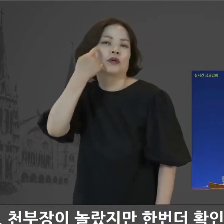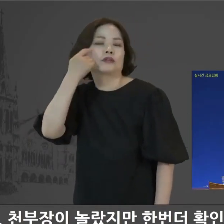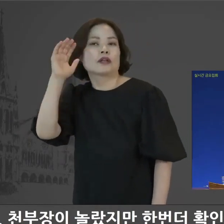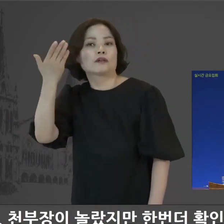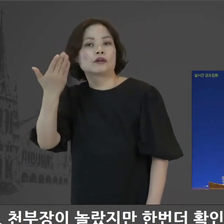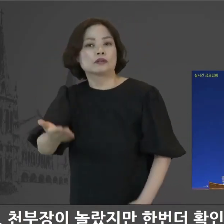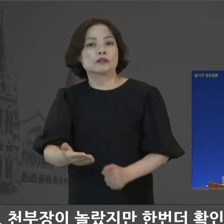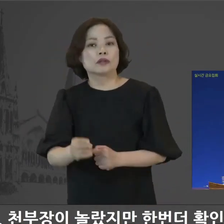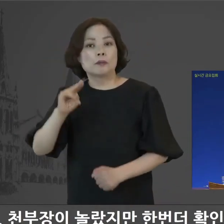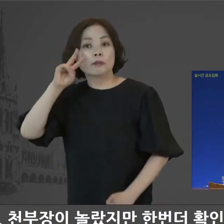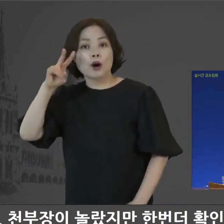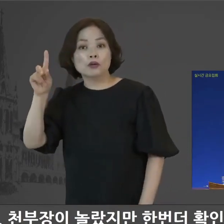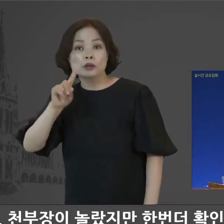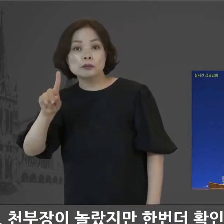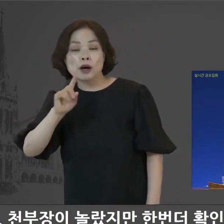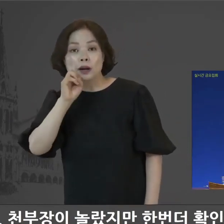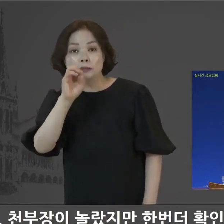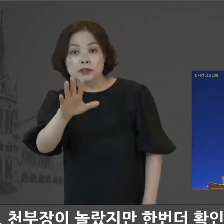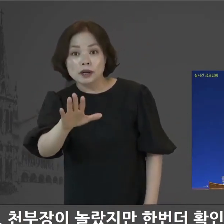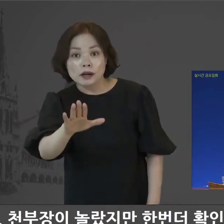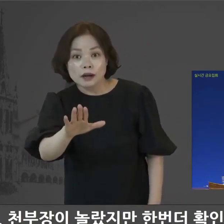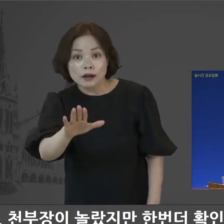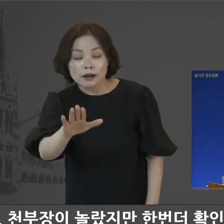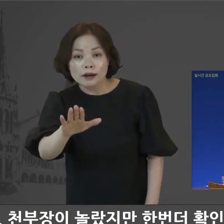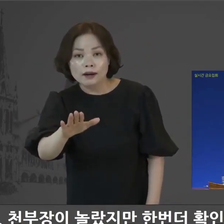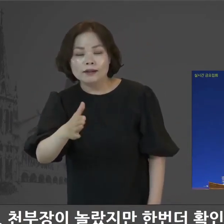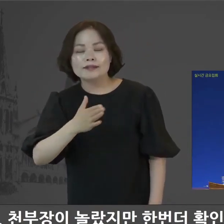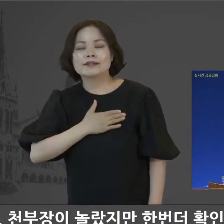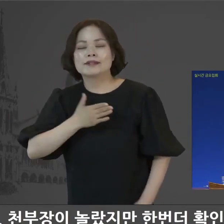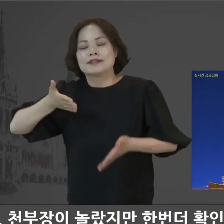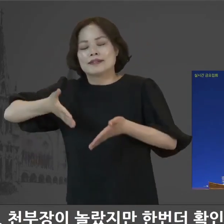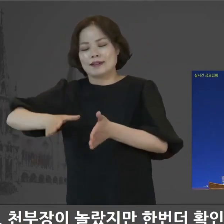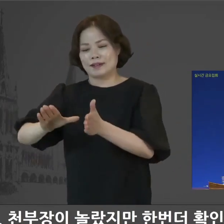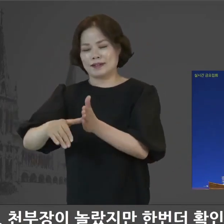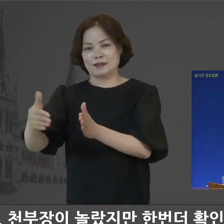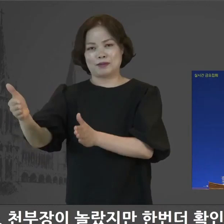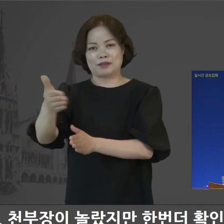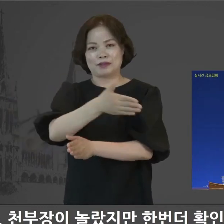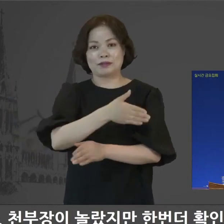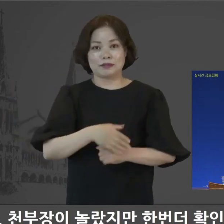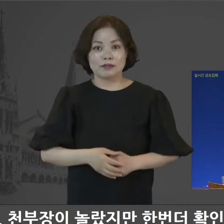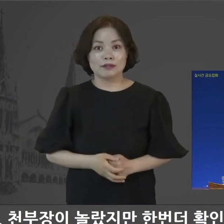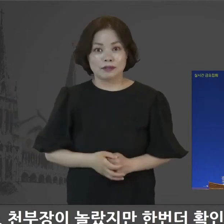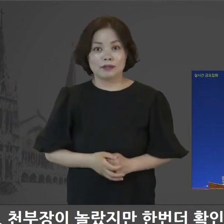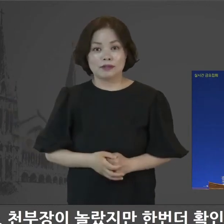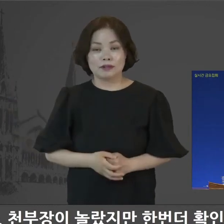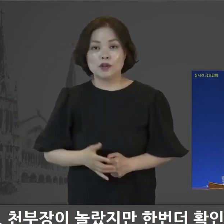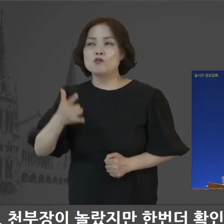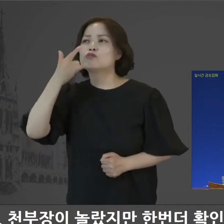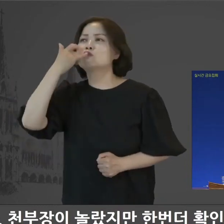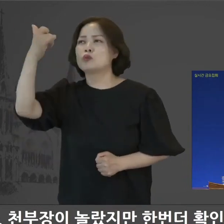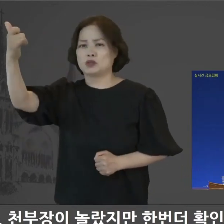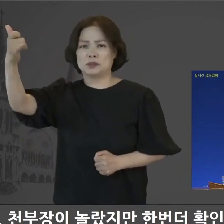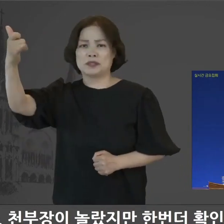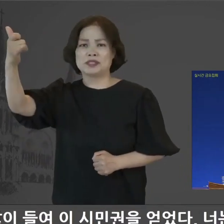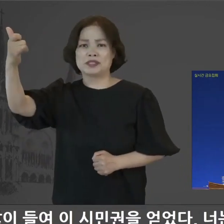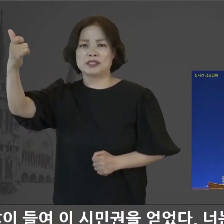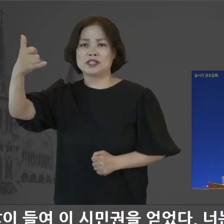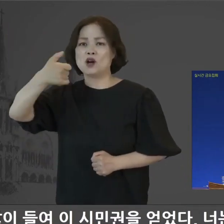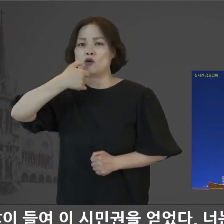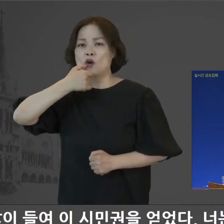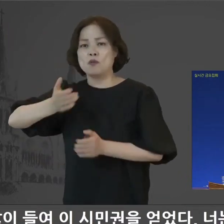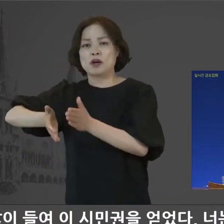아니에요? 근데 바울이 어떻게 얻었다고 얘기합니까? 날 때부터. 그러니까 부모님이